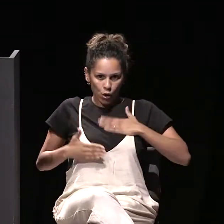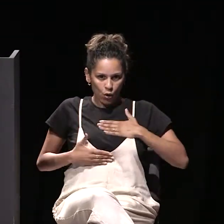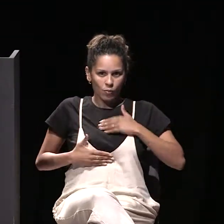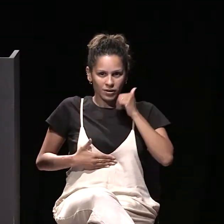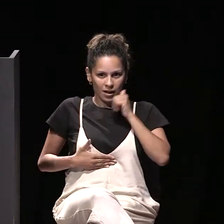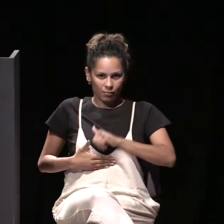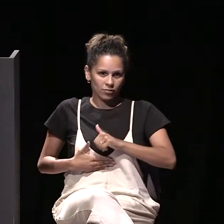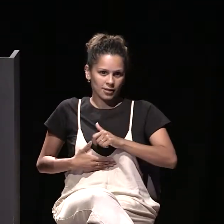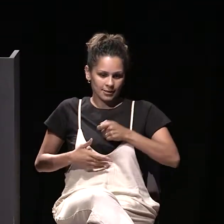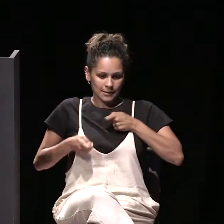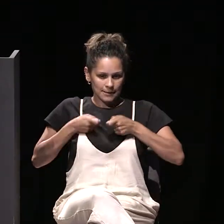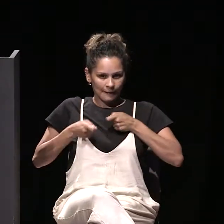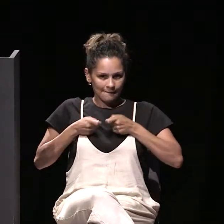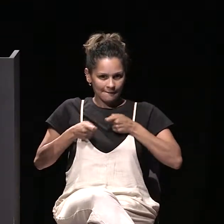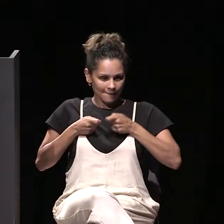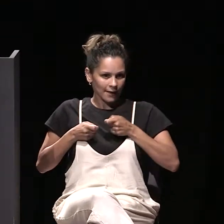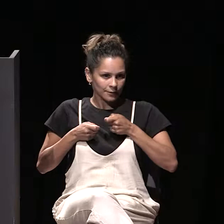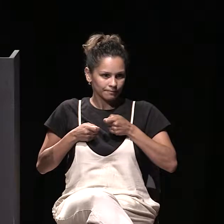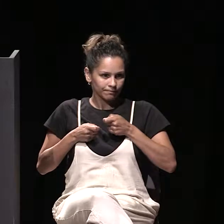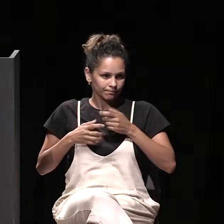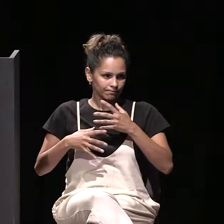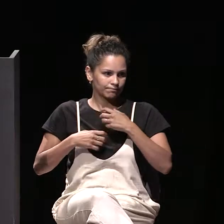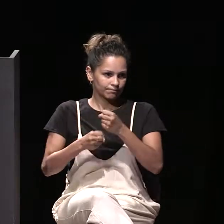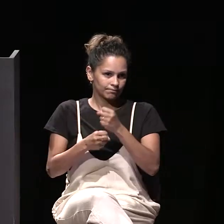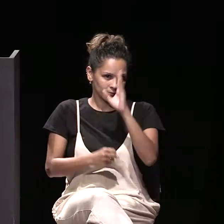mulheres, principalmente.